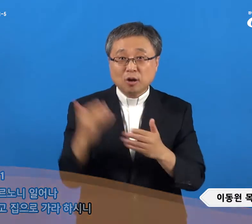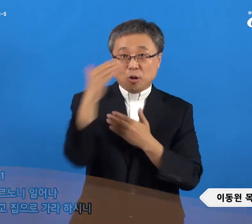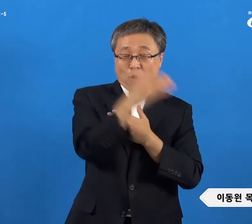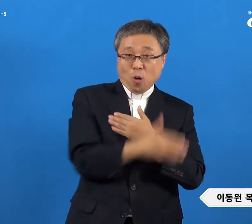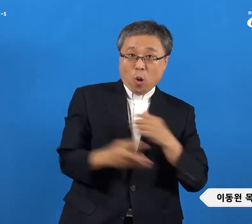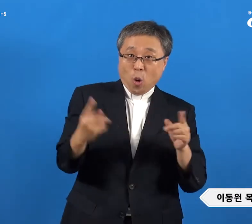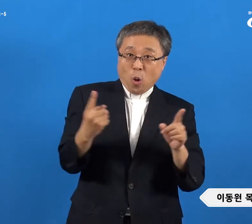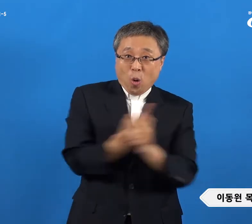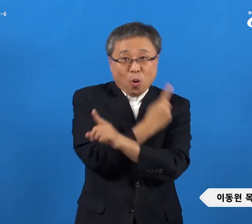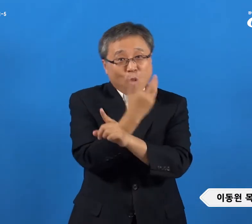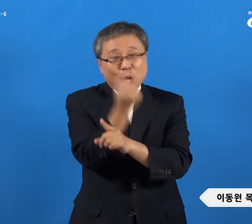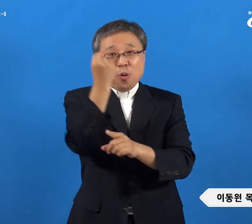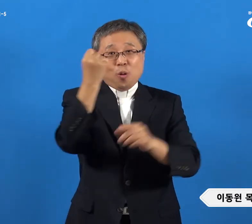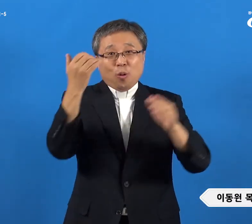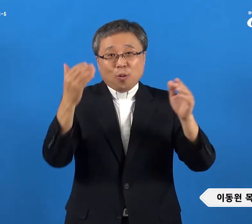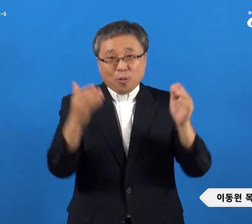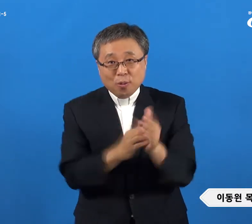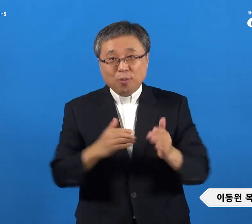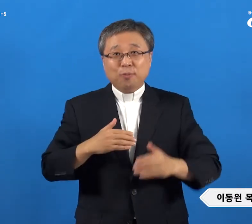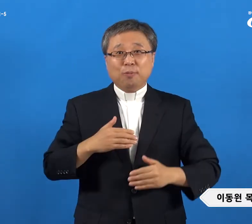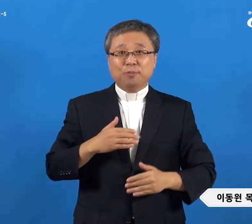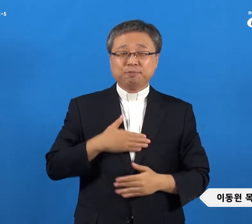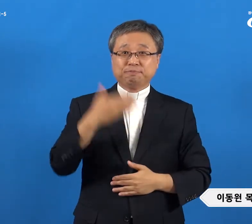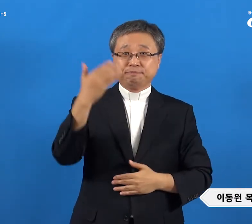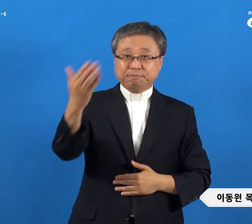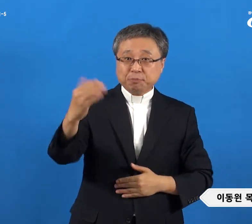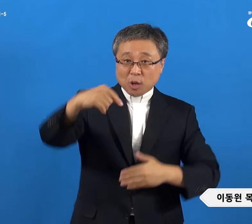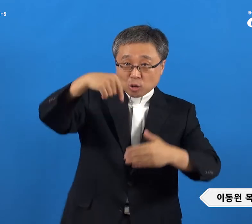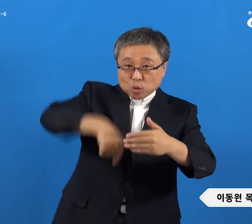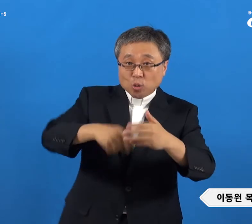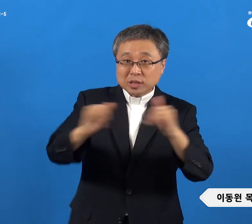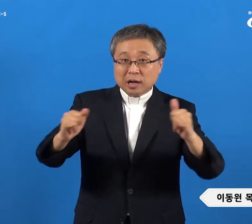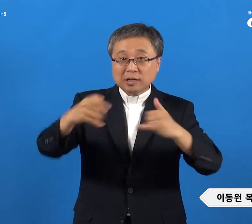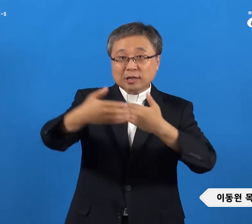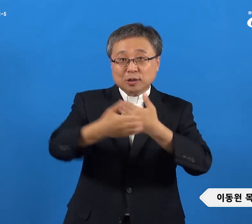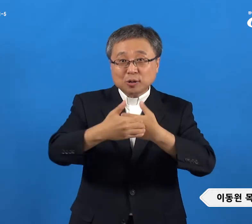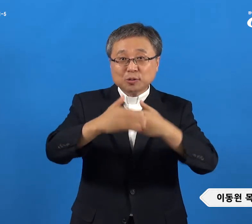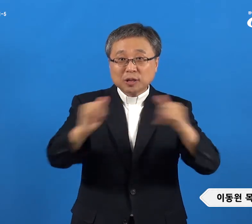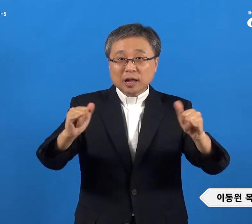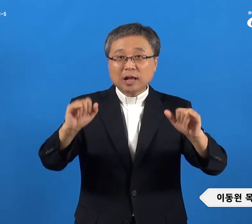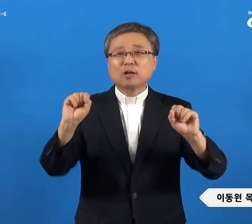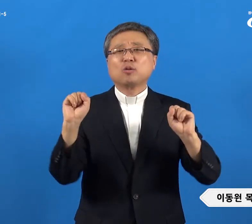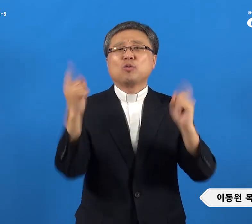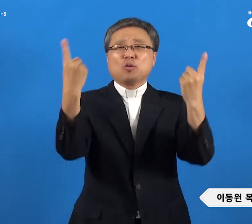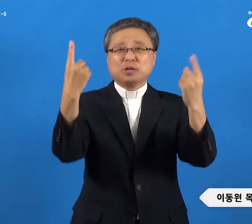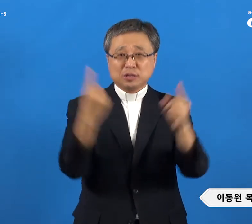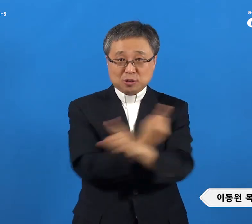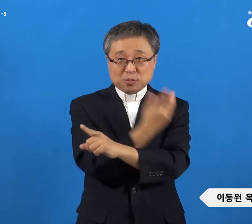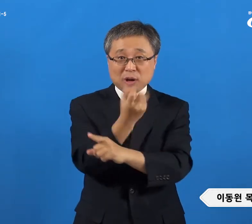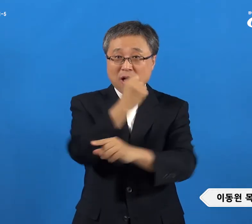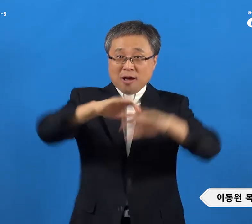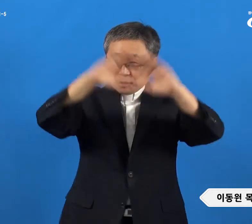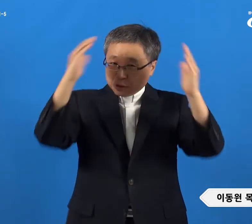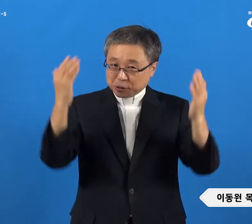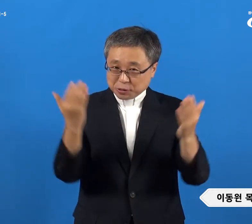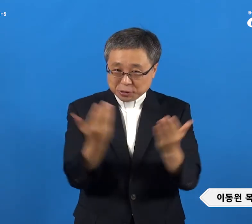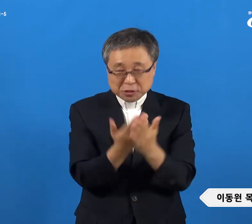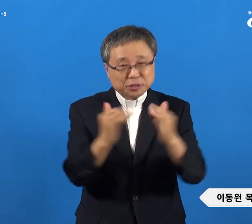육체도 치유함을 받았습니다. 그의 속사람과 겉사람이 함께 치유를 받는 전인적 선물이 그에게